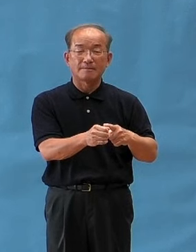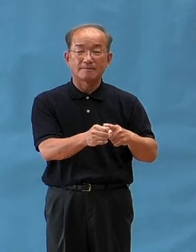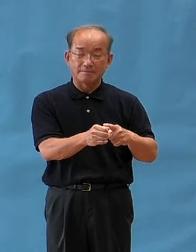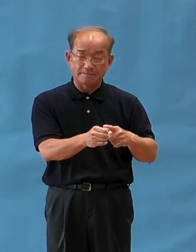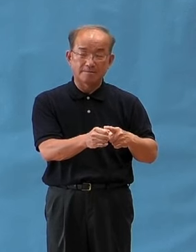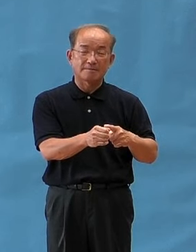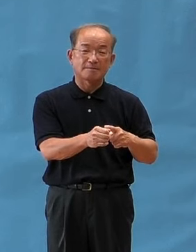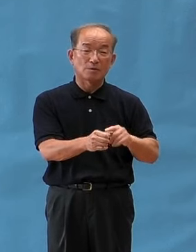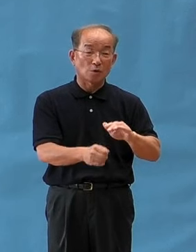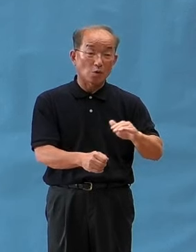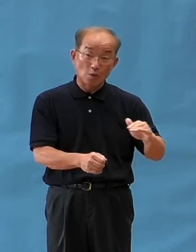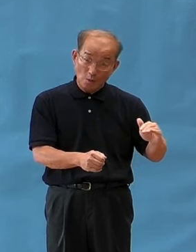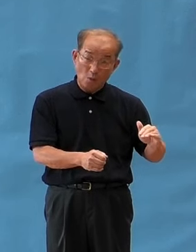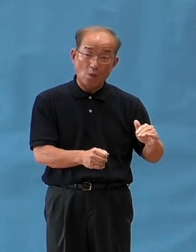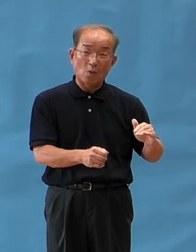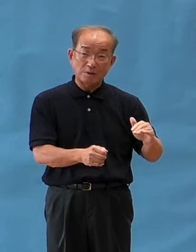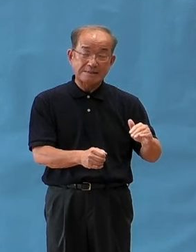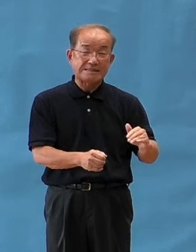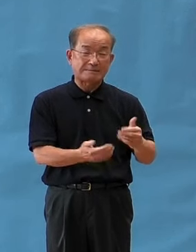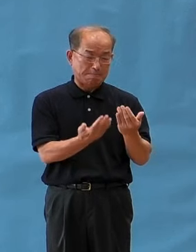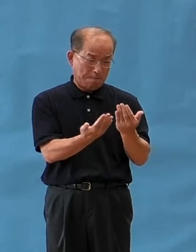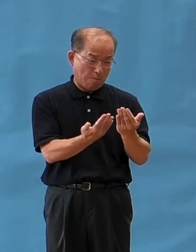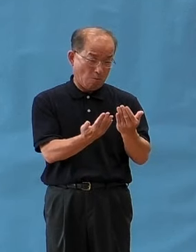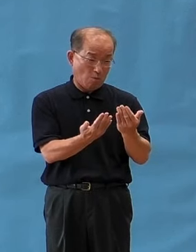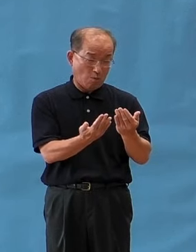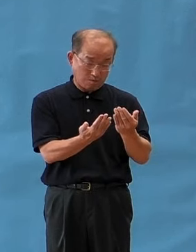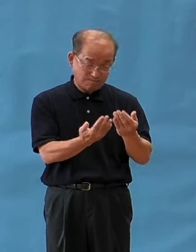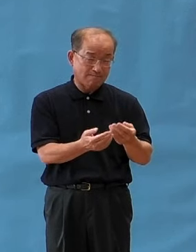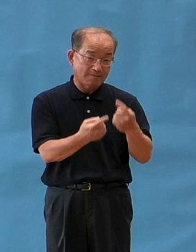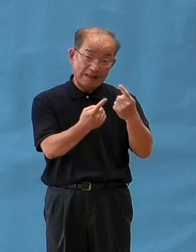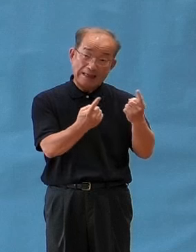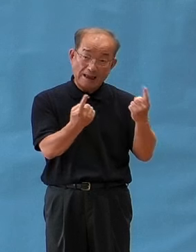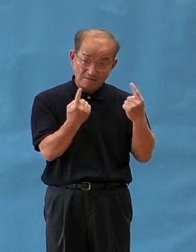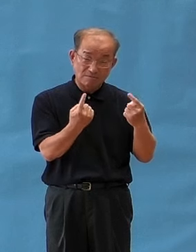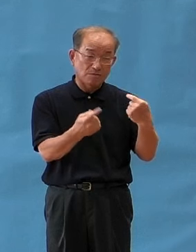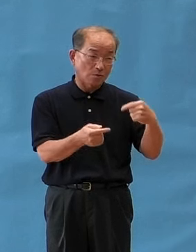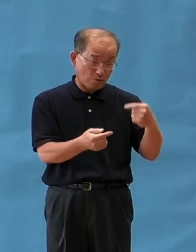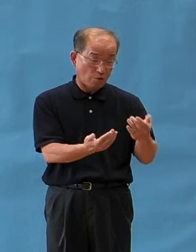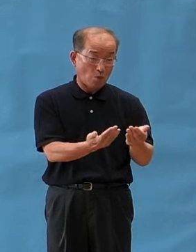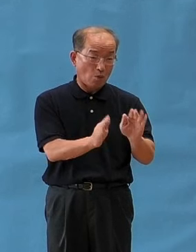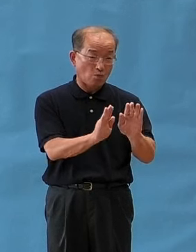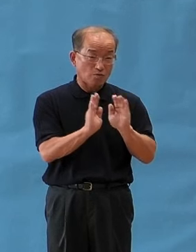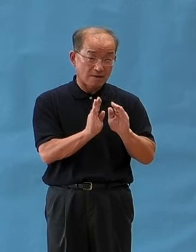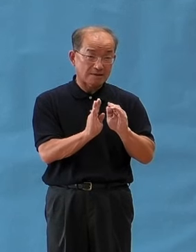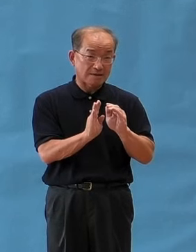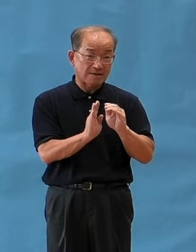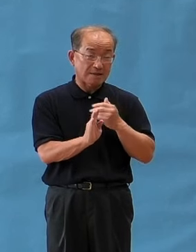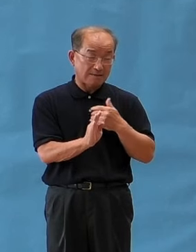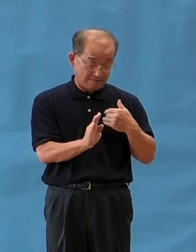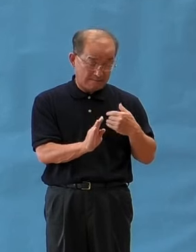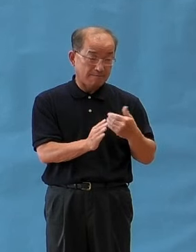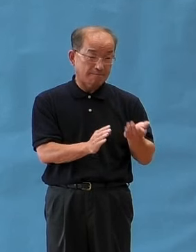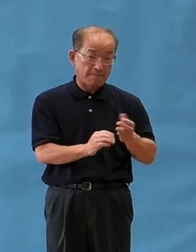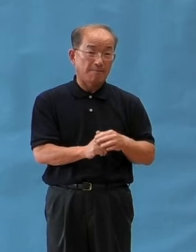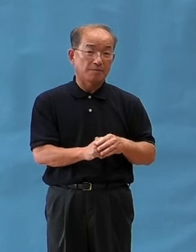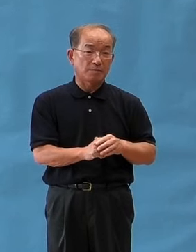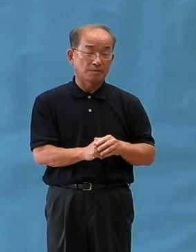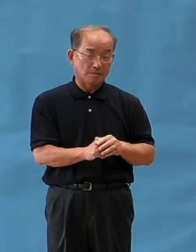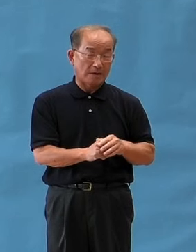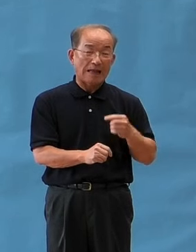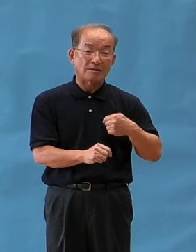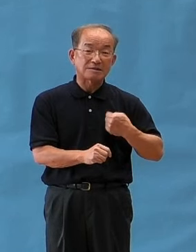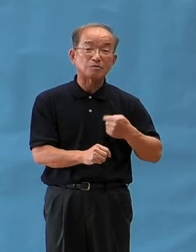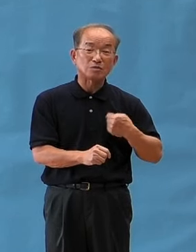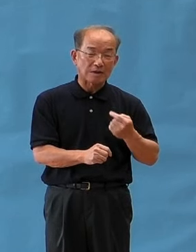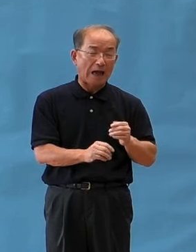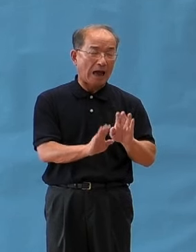か、子供に大学、教育を受けさせたいとか、自分で大学を教育を受けたいと